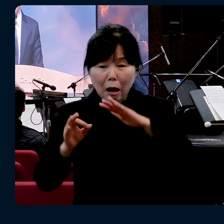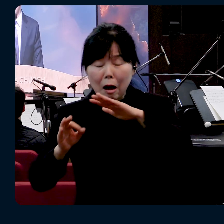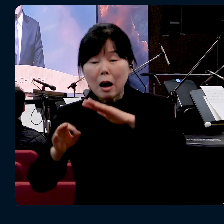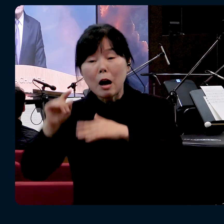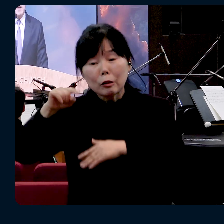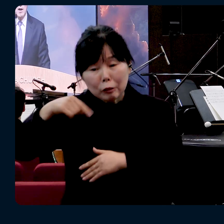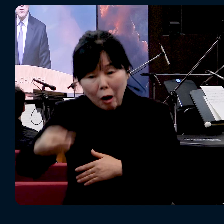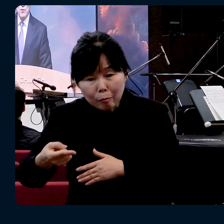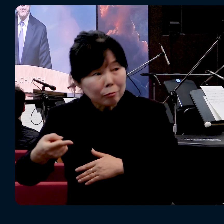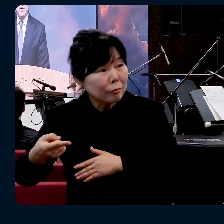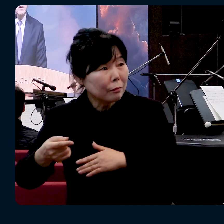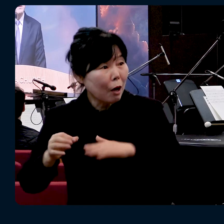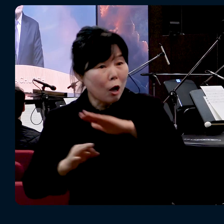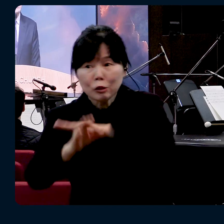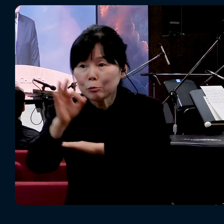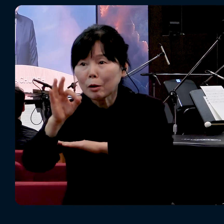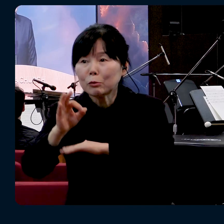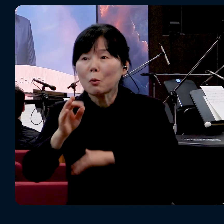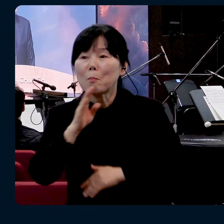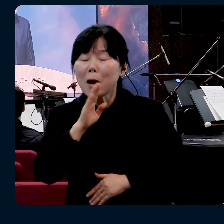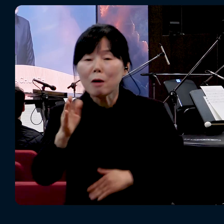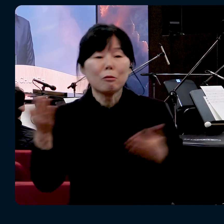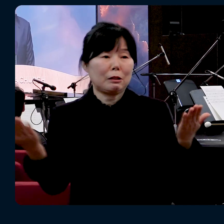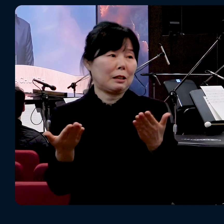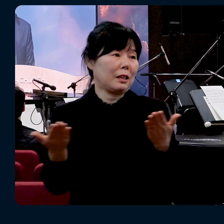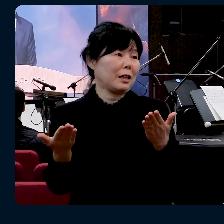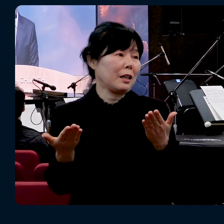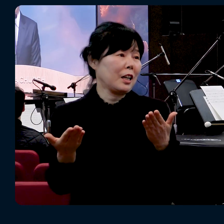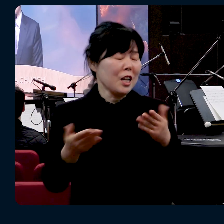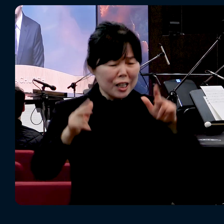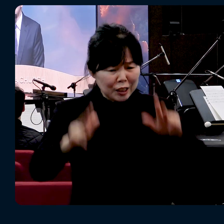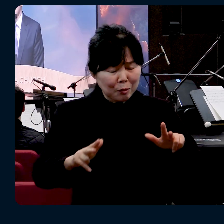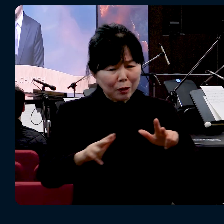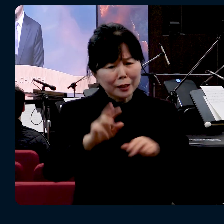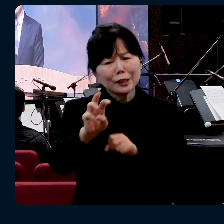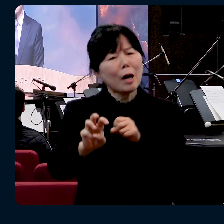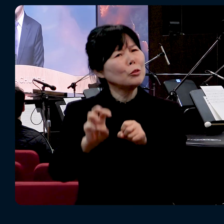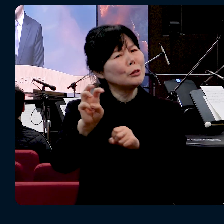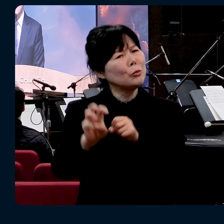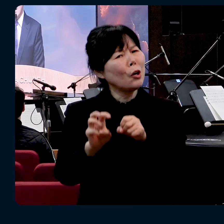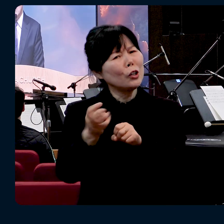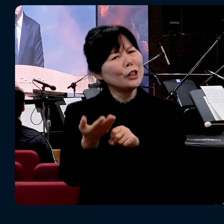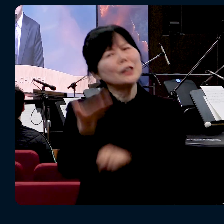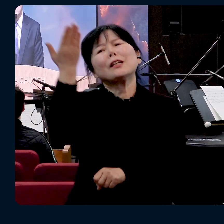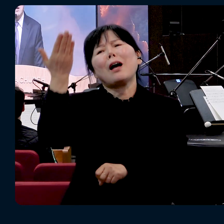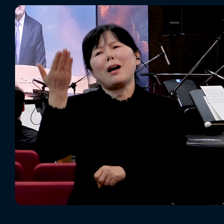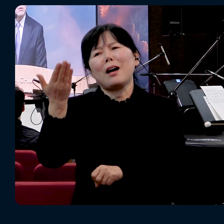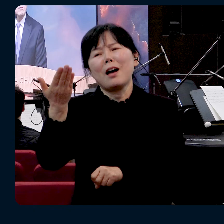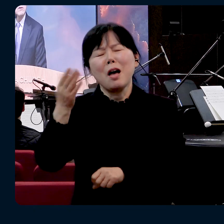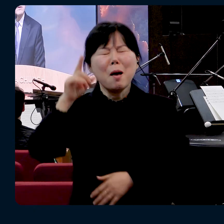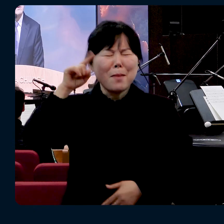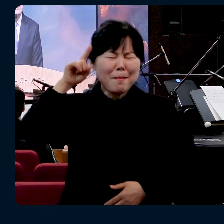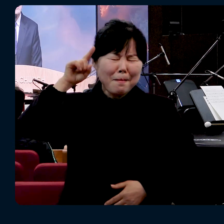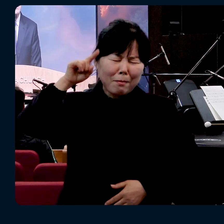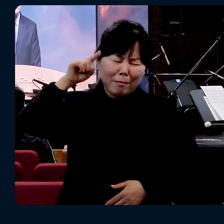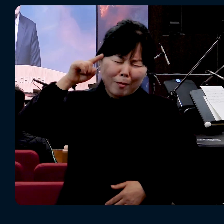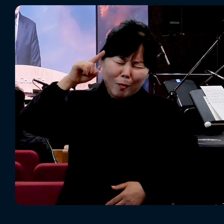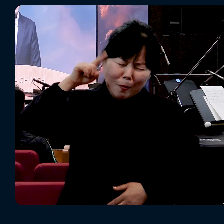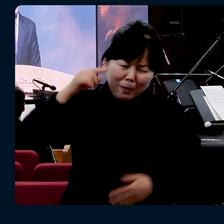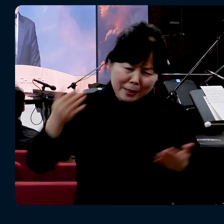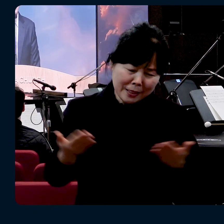그 다음날 아침부터 가게에 나가서 그때부터 지금까지 30년이 넘는 동안 단 하루도 쉬지